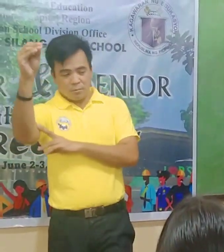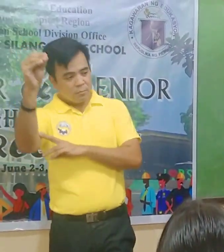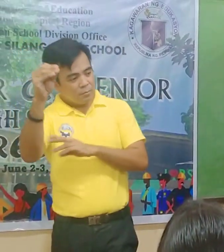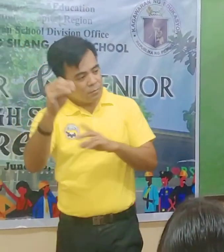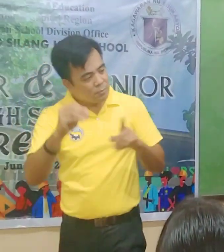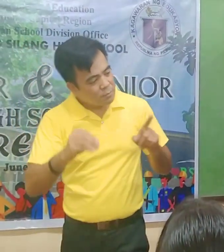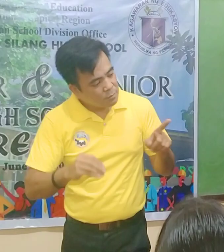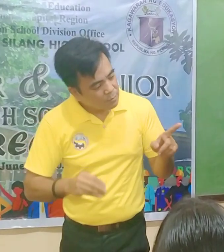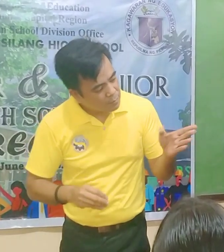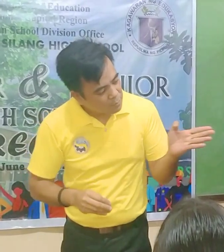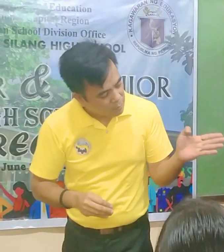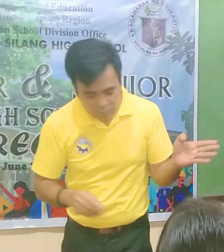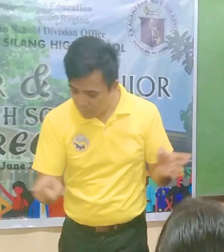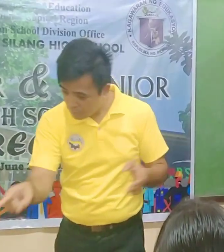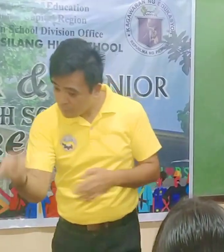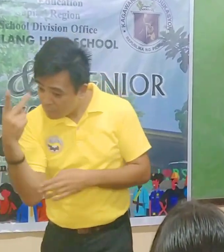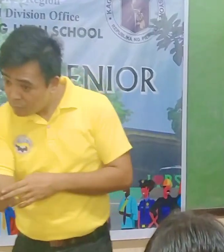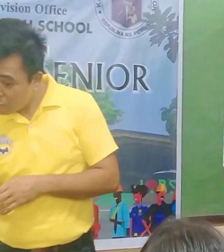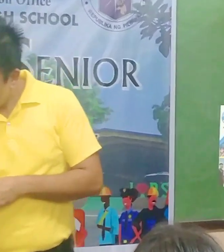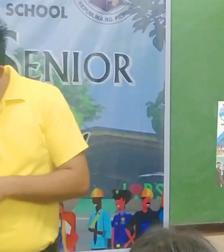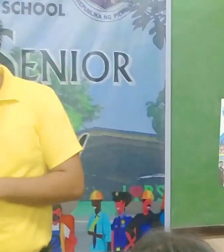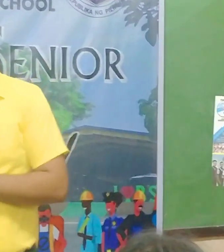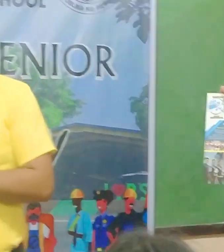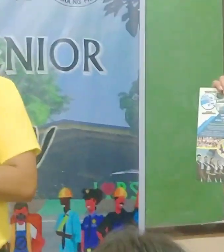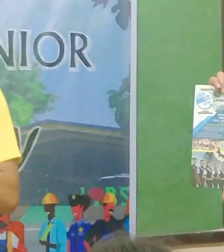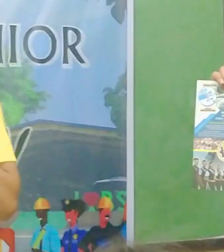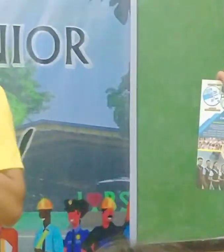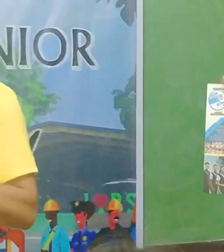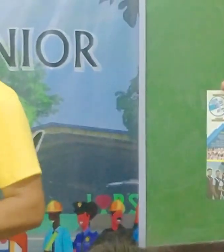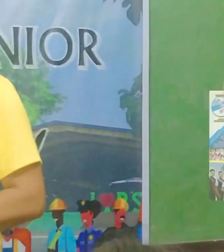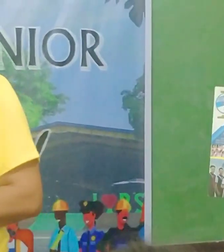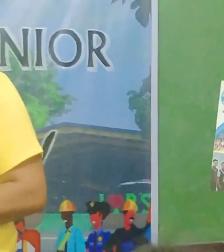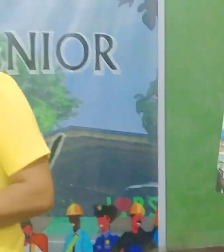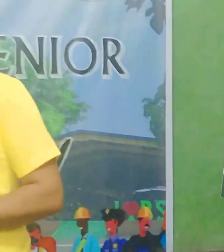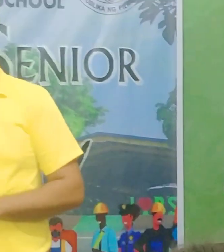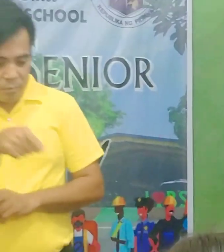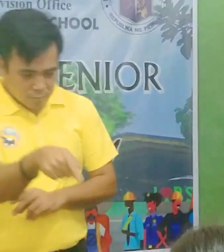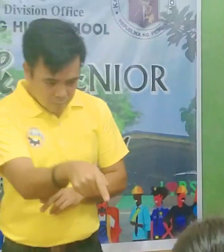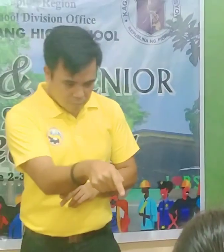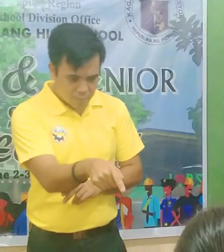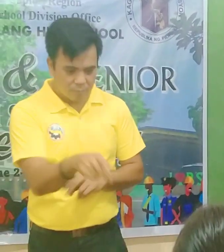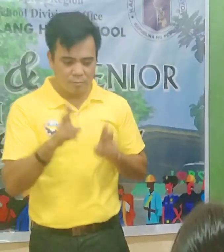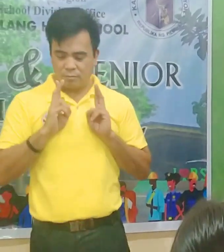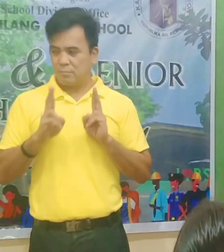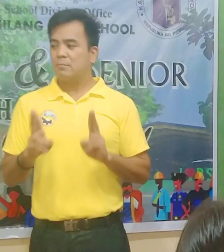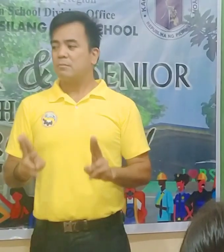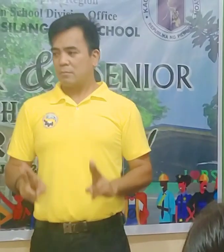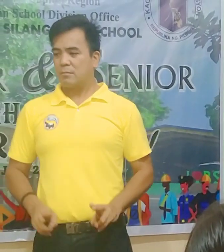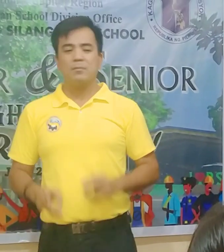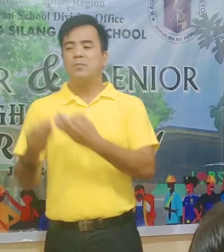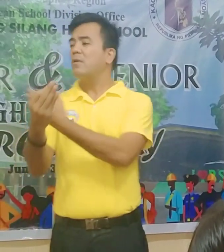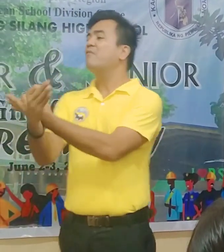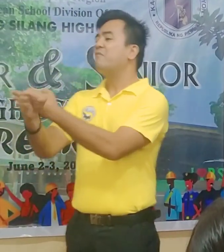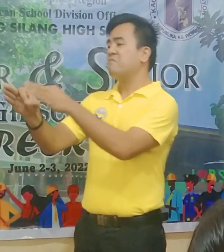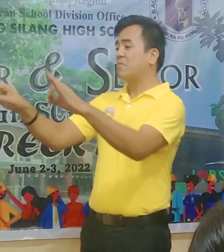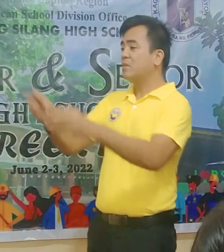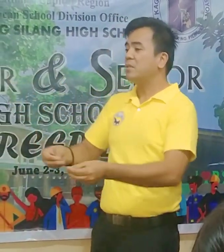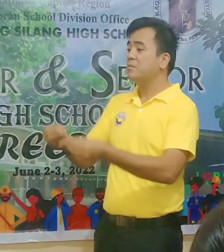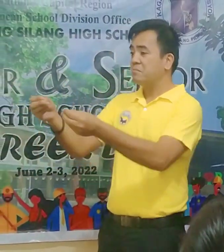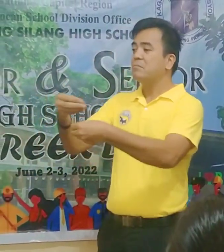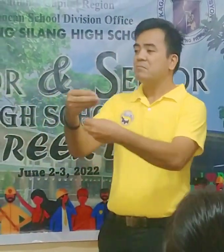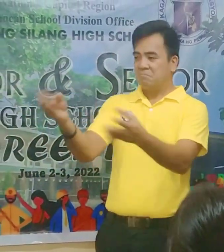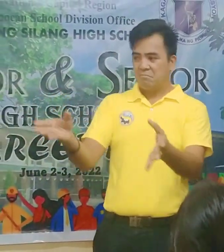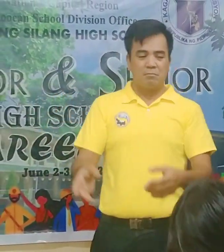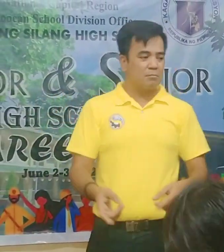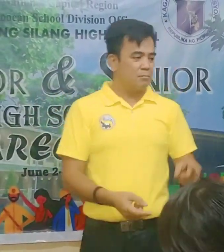blouse and pants. Then sa babae naman po, skirt siya and blouse po. So, yung ID case